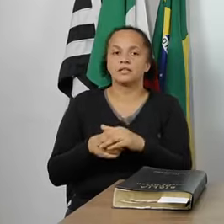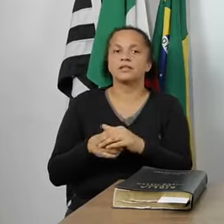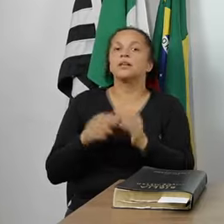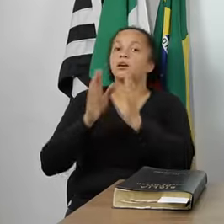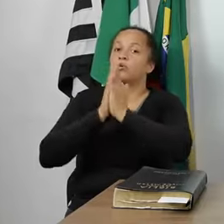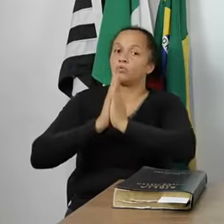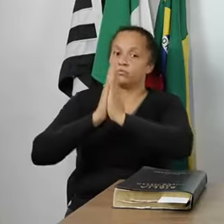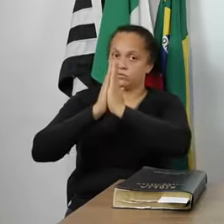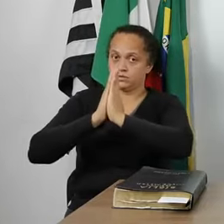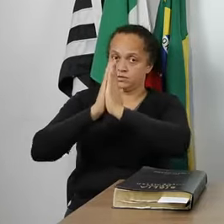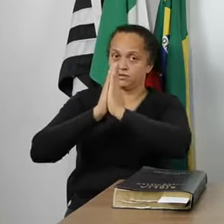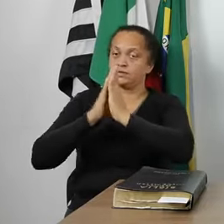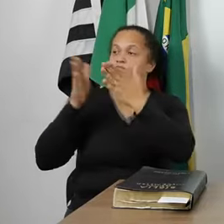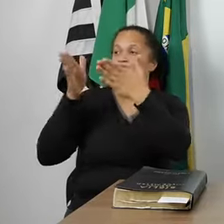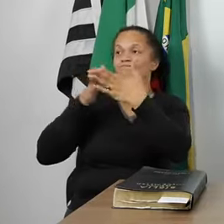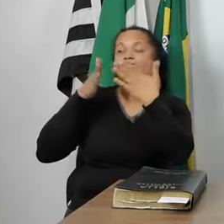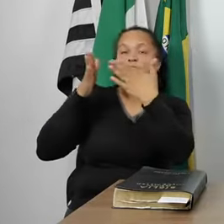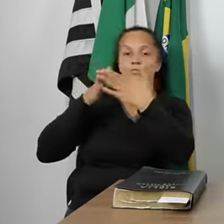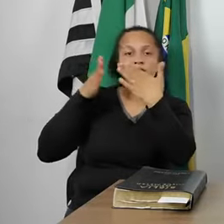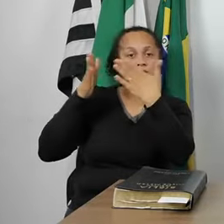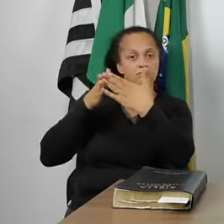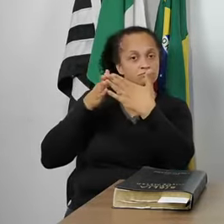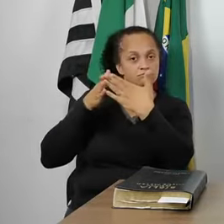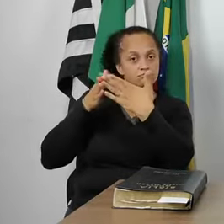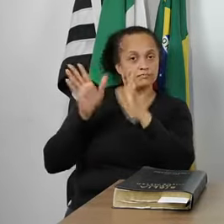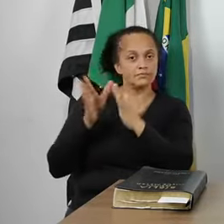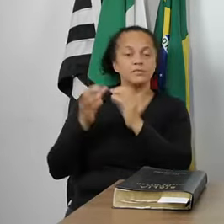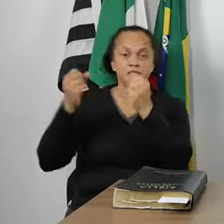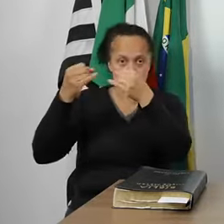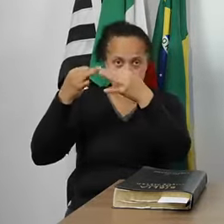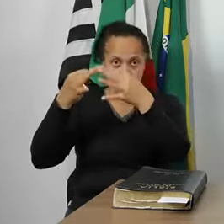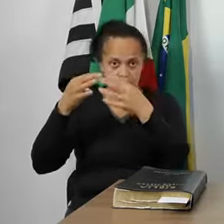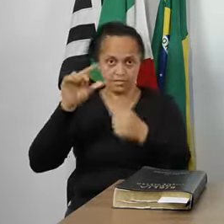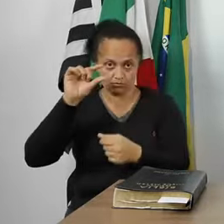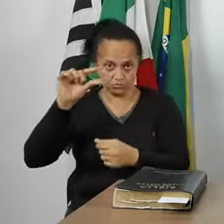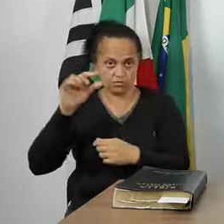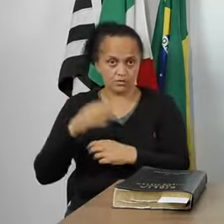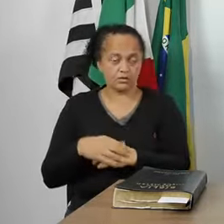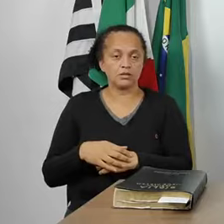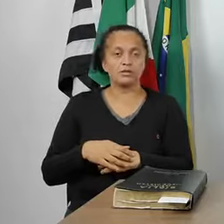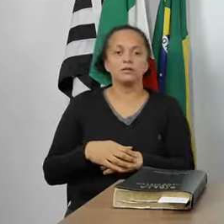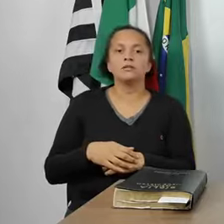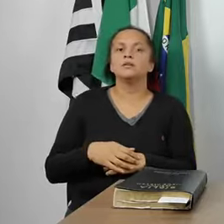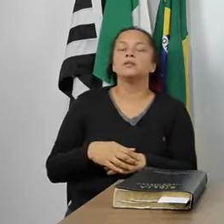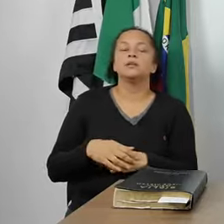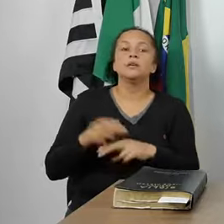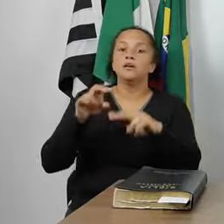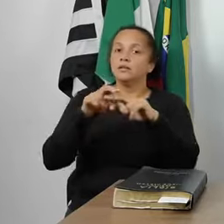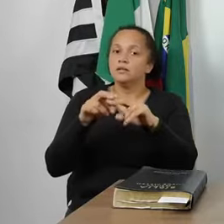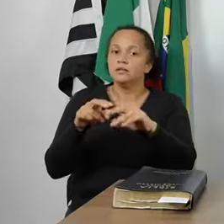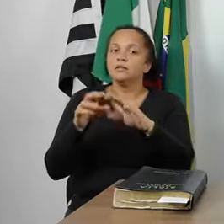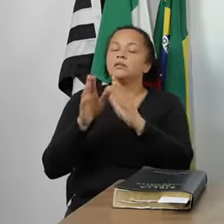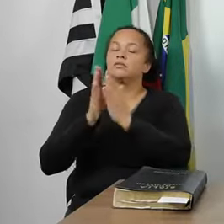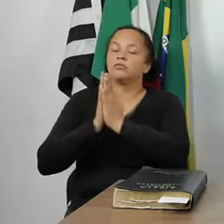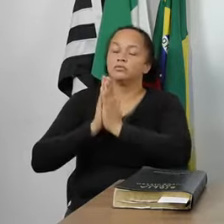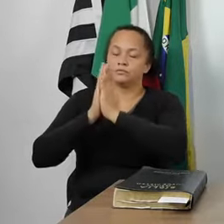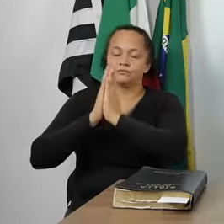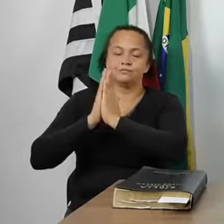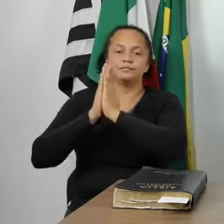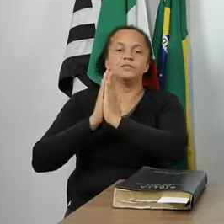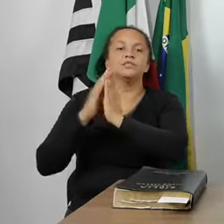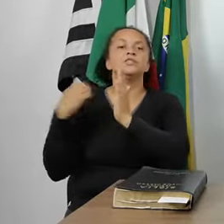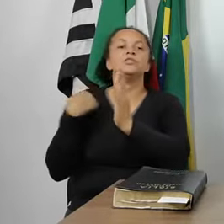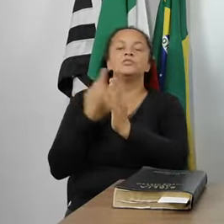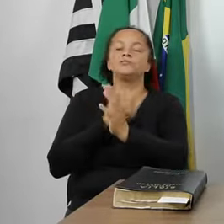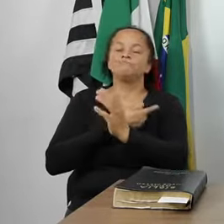oração de intercessão. Então, por meio da oração, nós damos a Deus o acesso à nossa